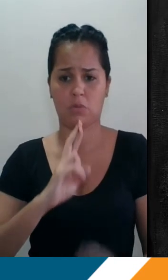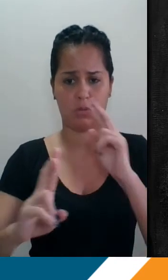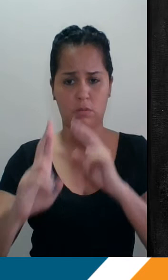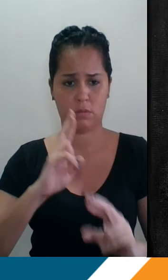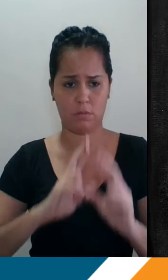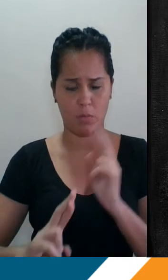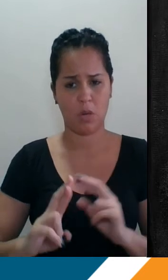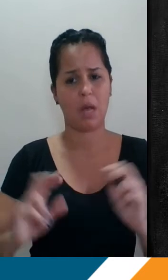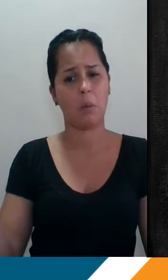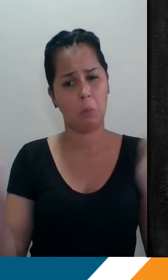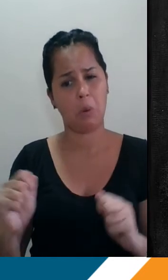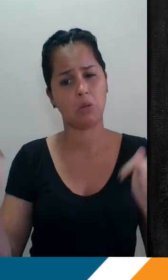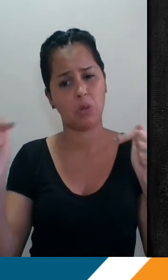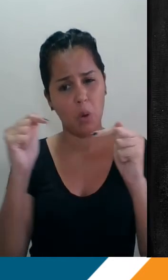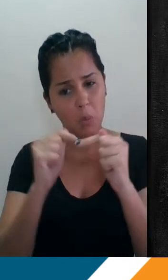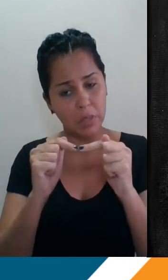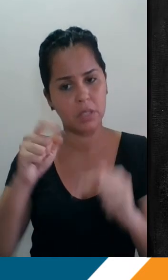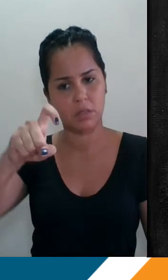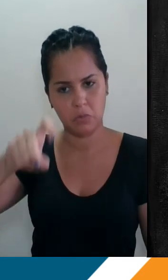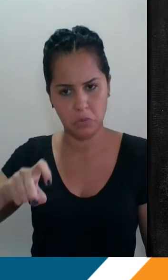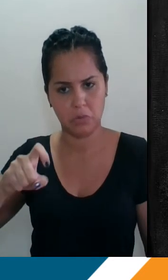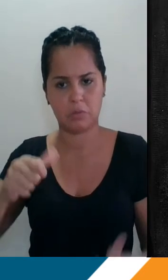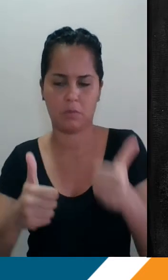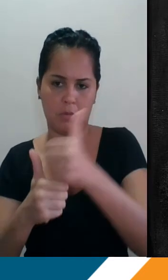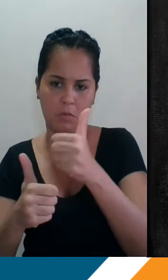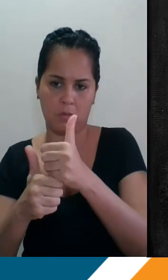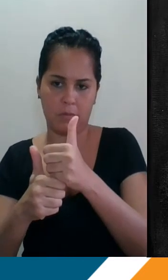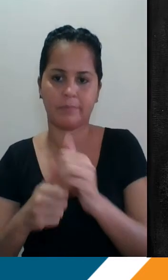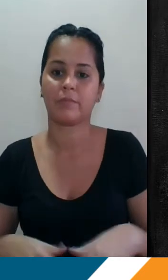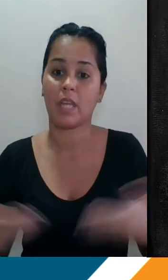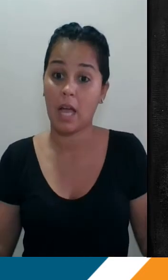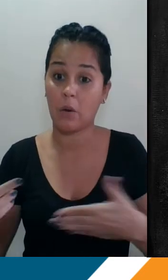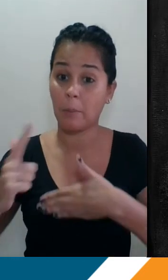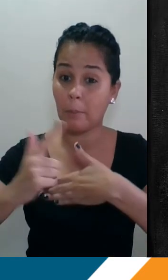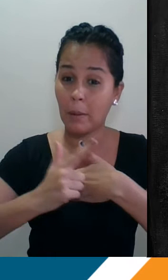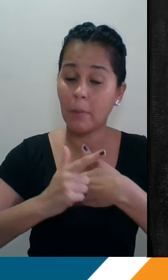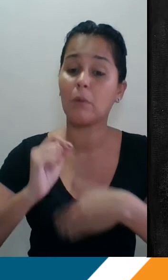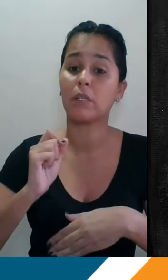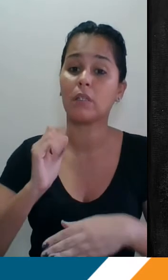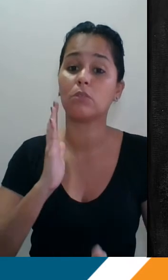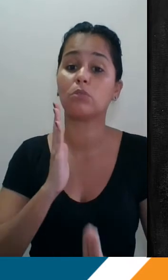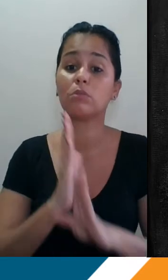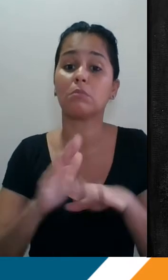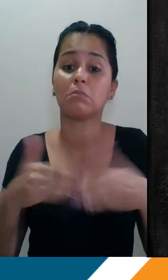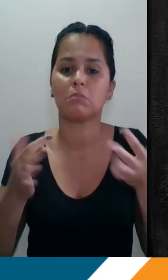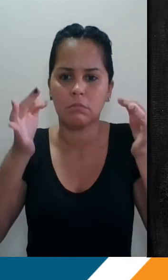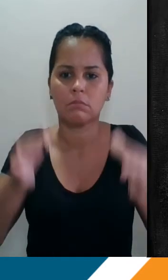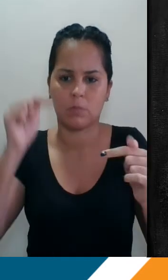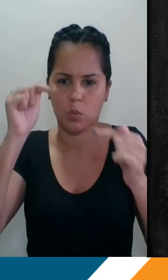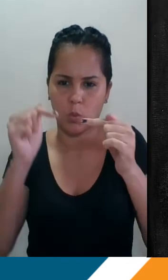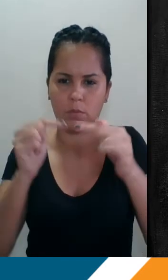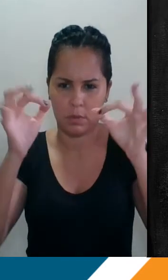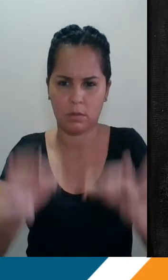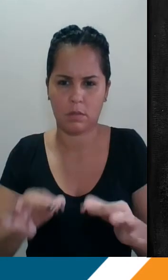falam condições para o valor que o x pode assumir, e o nosso papel aqui é descobrir qual dessas condições